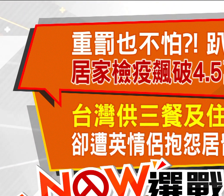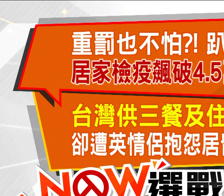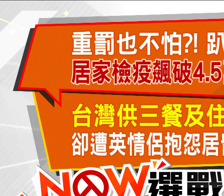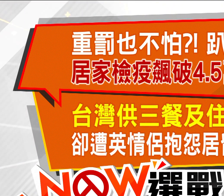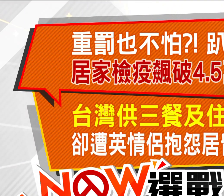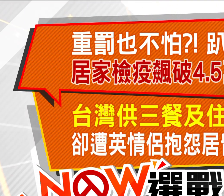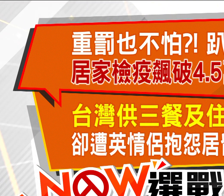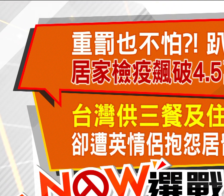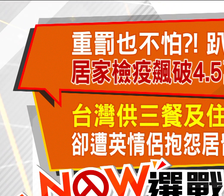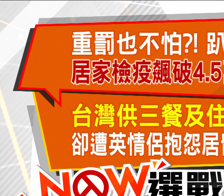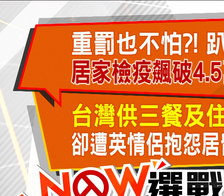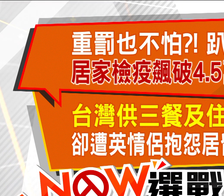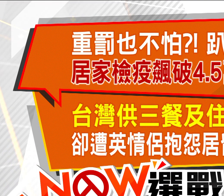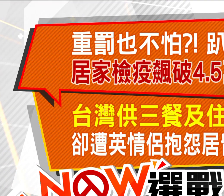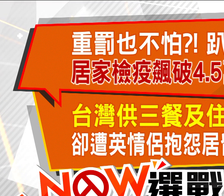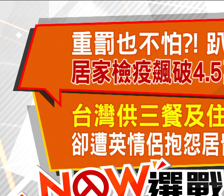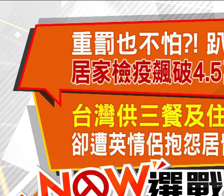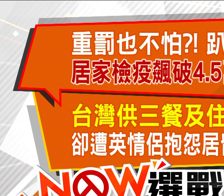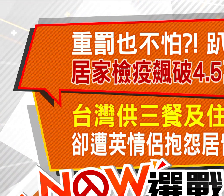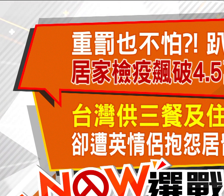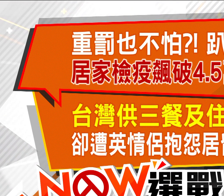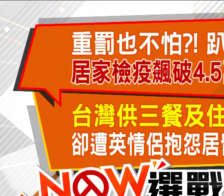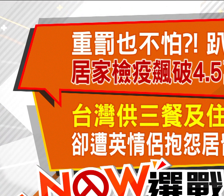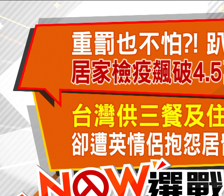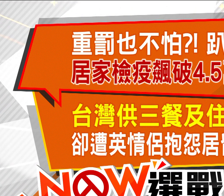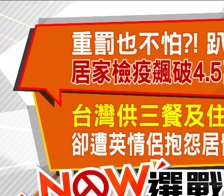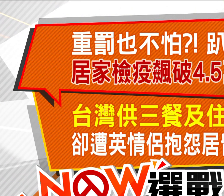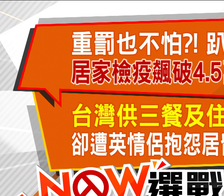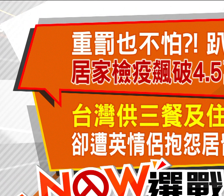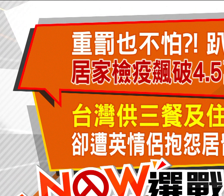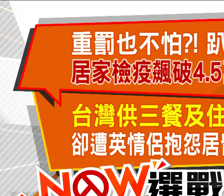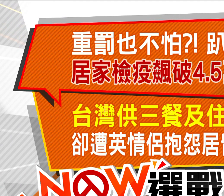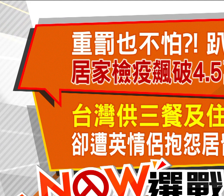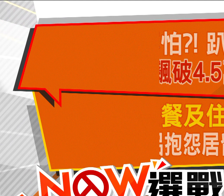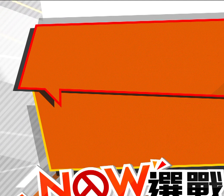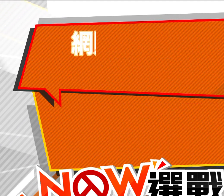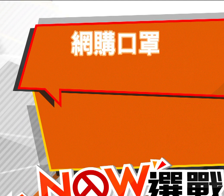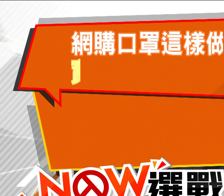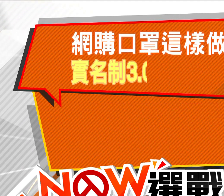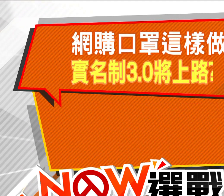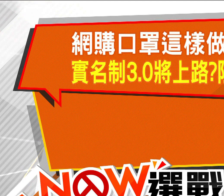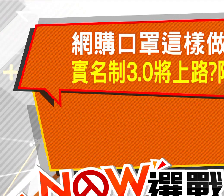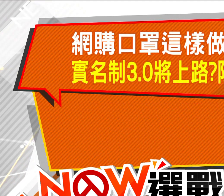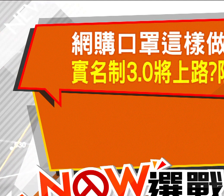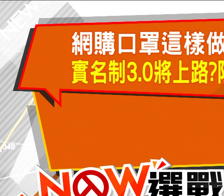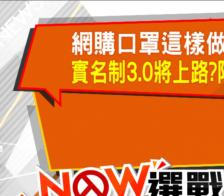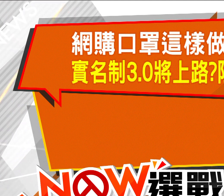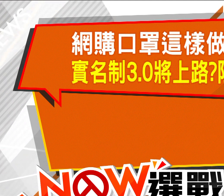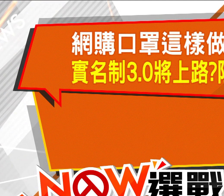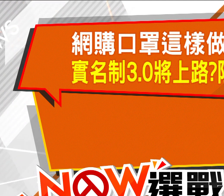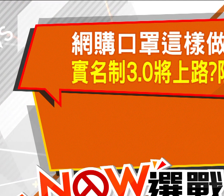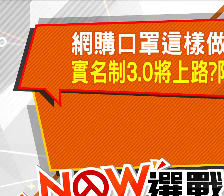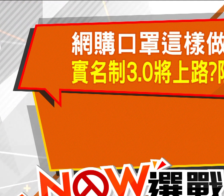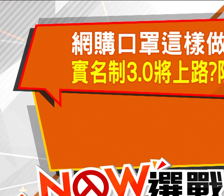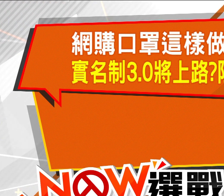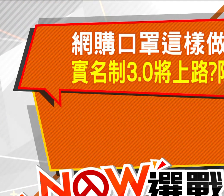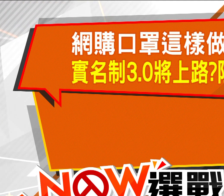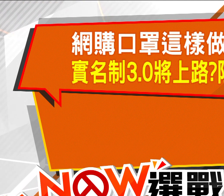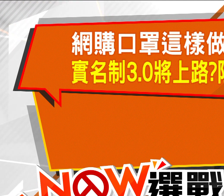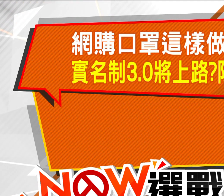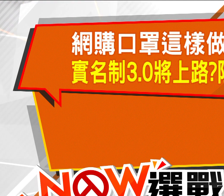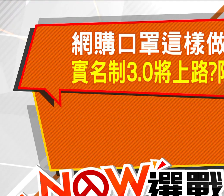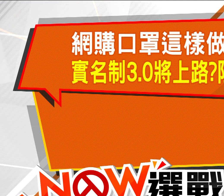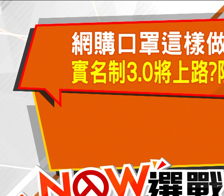来管呢？ 台湾公三餐公拘留，但是呢却遭英国的情侣抱怨拘留如在住监狱。 另外网购首